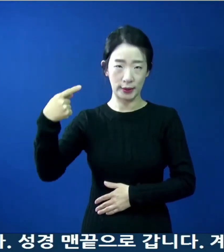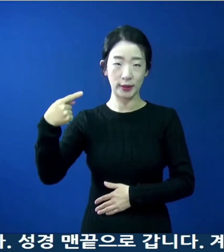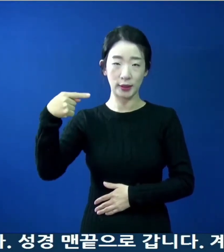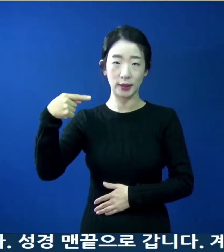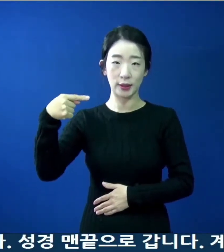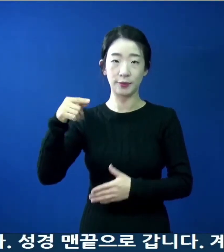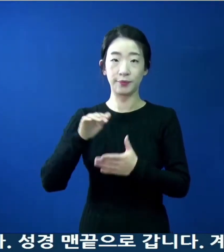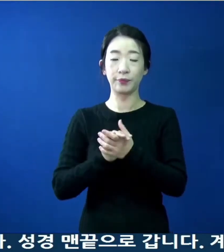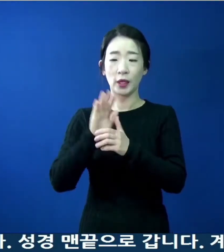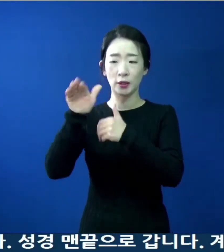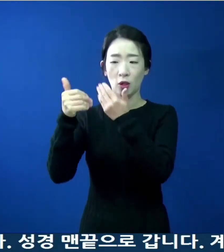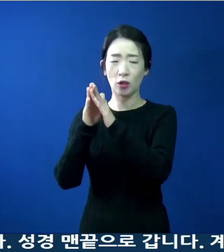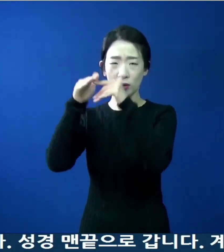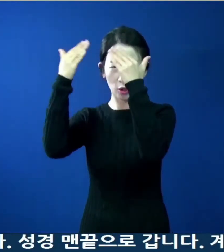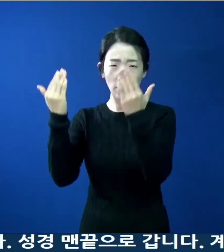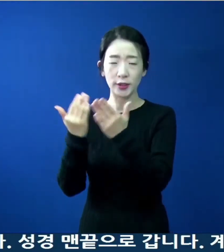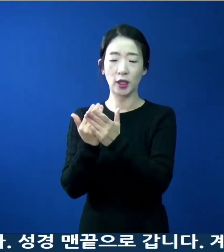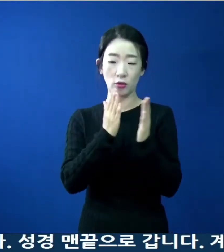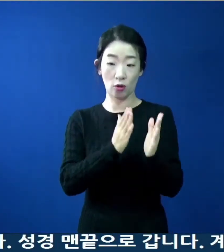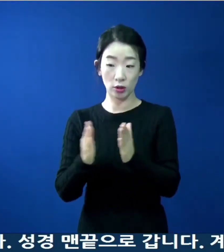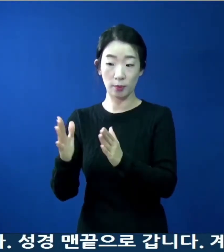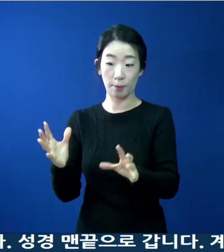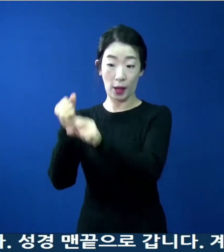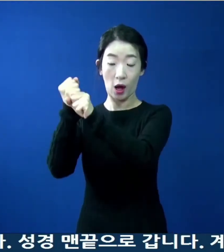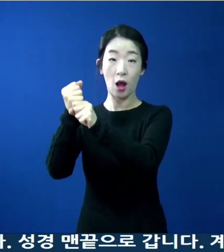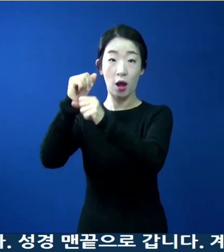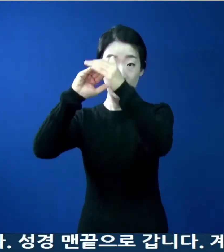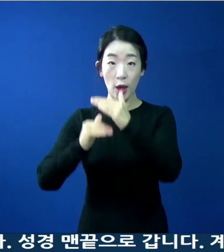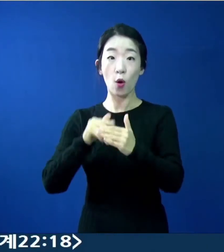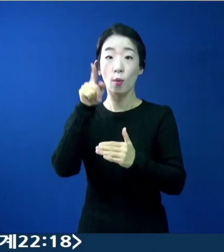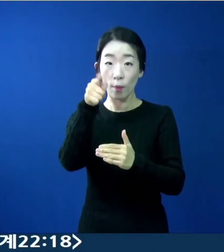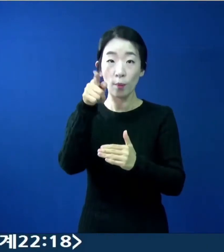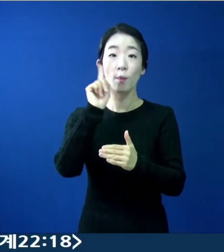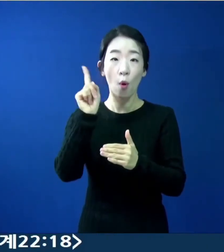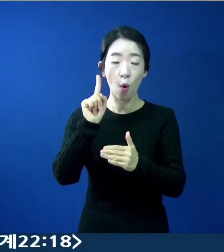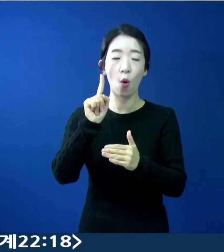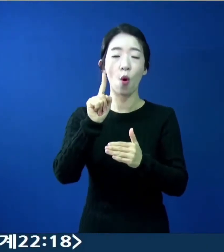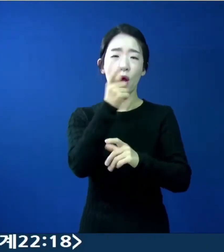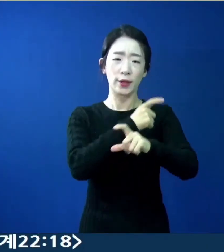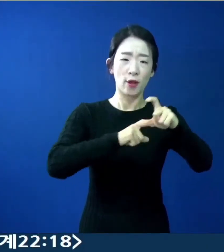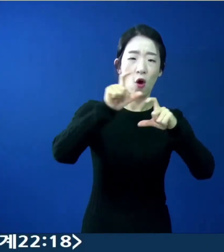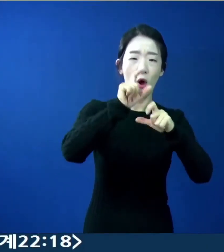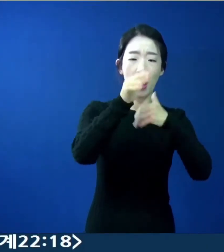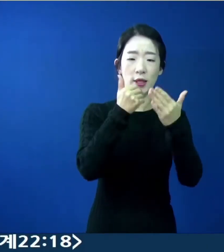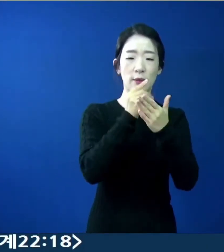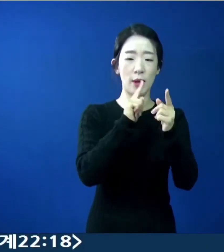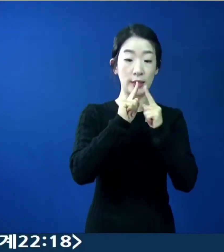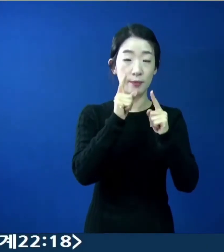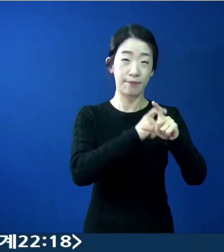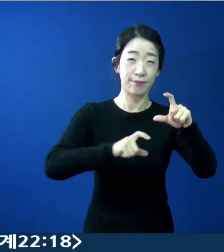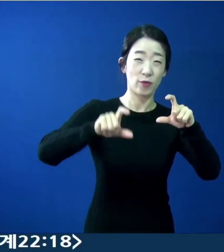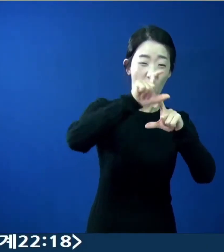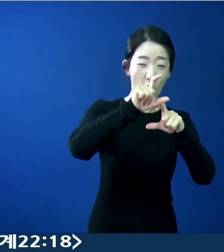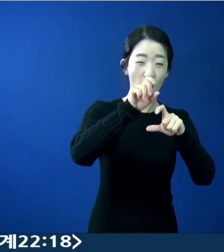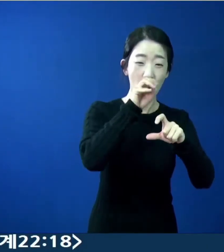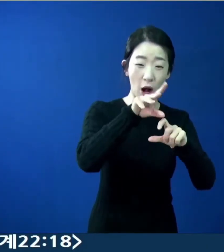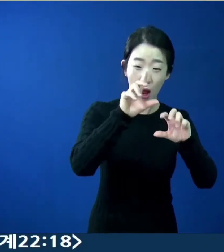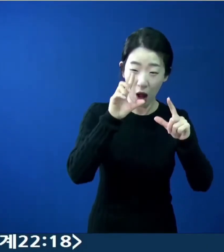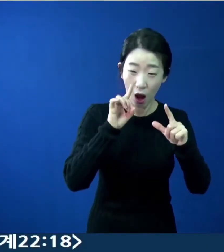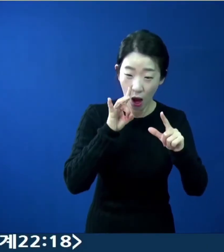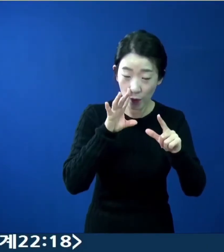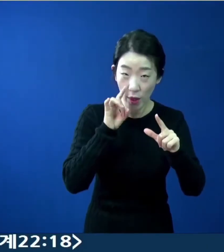마무리하는 말씀인데 하나님 말씀에 뭐를 더해도 안 되고 제해도 안 된다, 그대로 믿어라, 이런